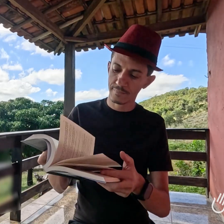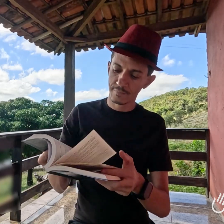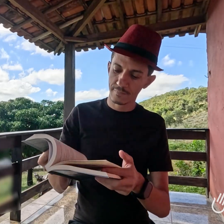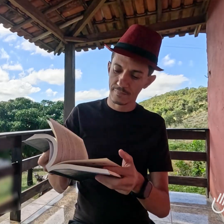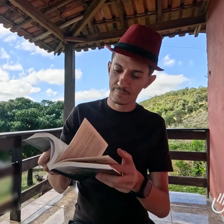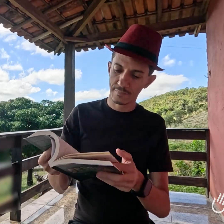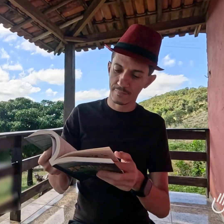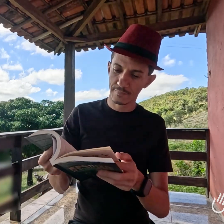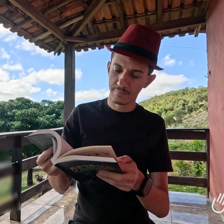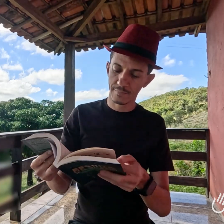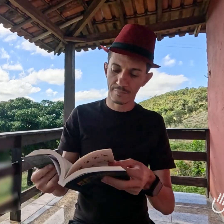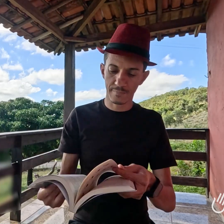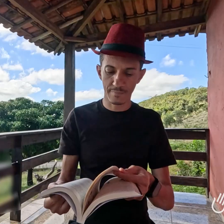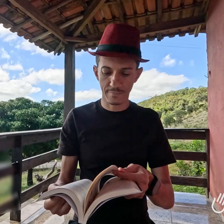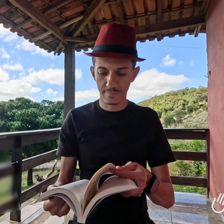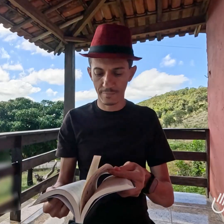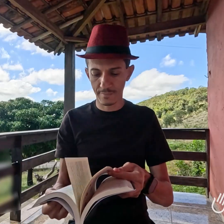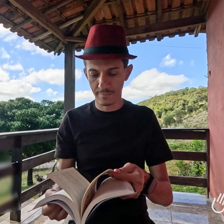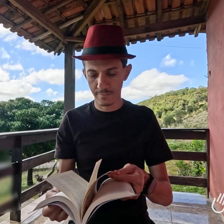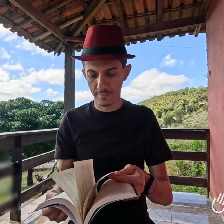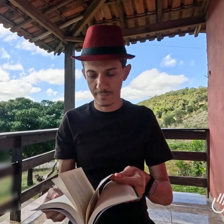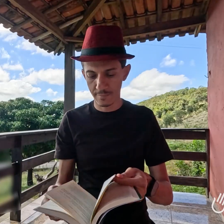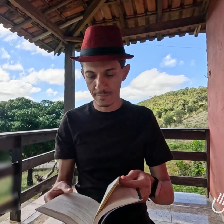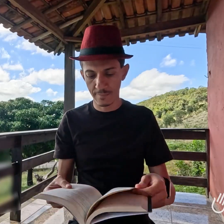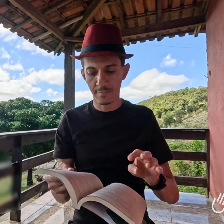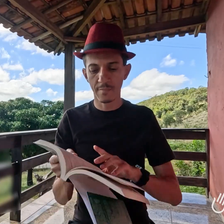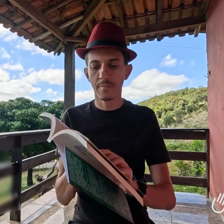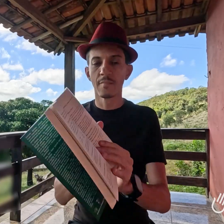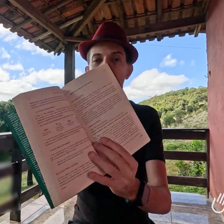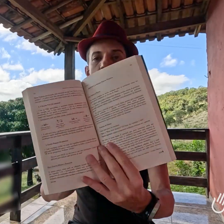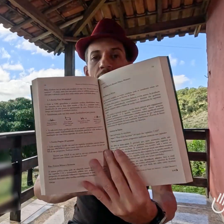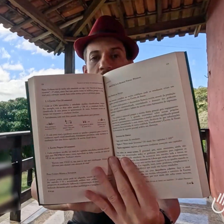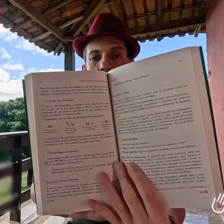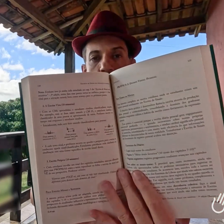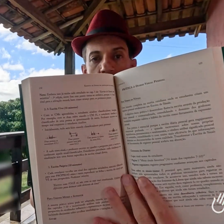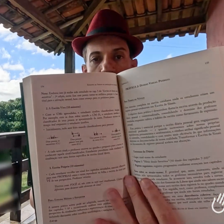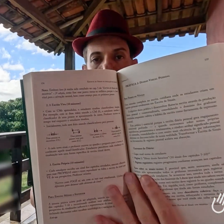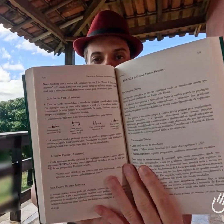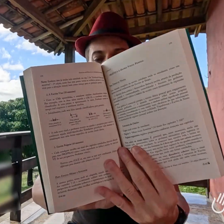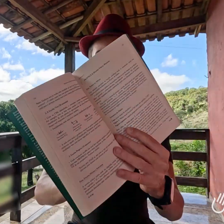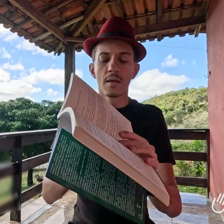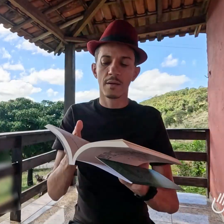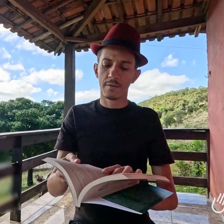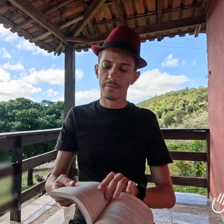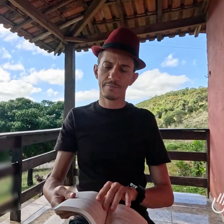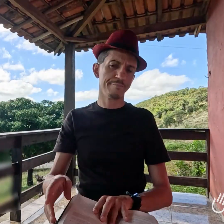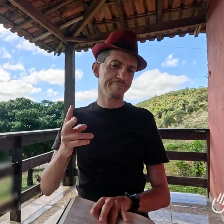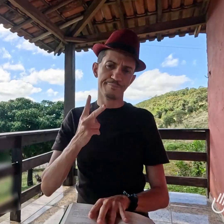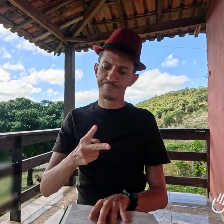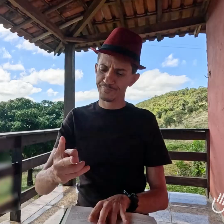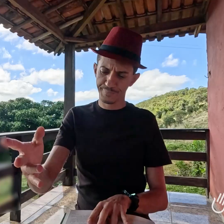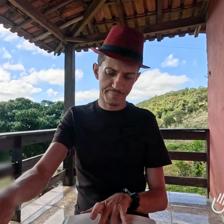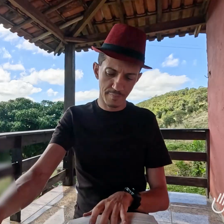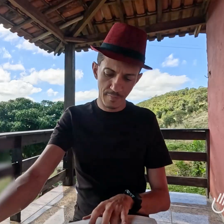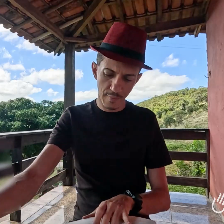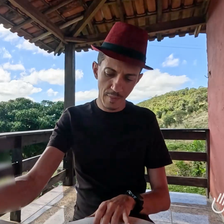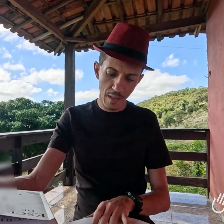das práticas que estão aqui e deixar o português sinalizado e o pensamento em português de lado durante o momento de uso da Libras. Então